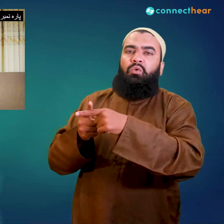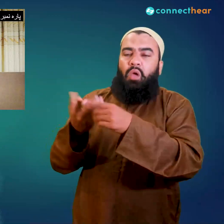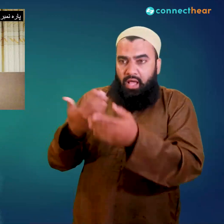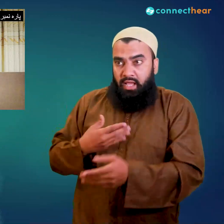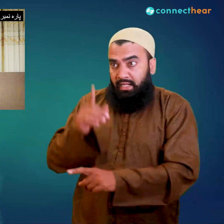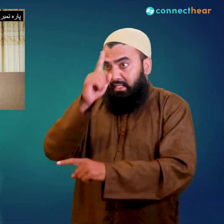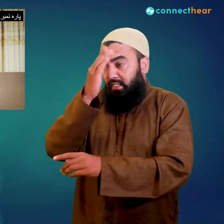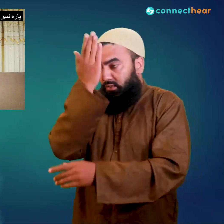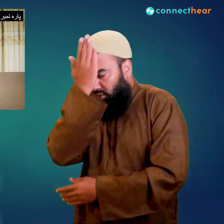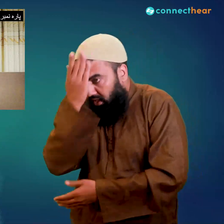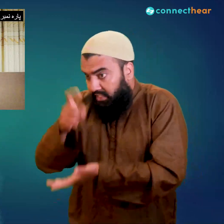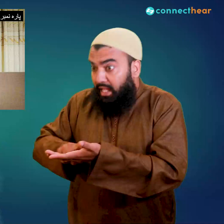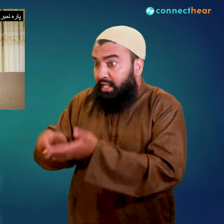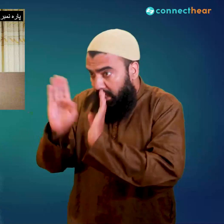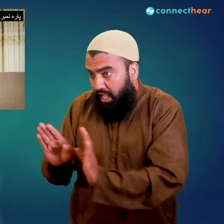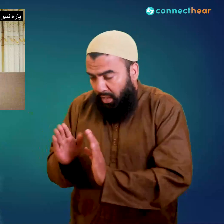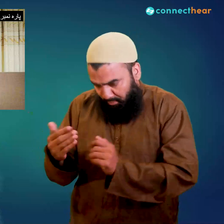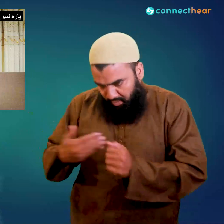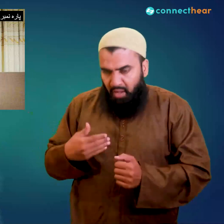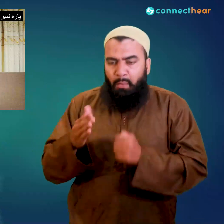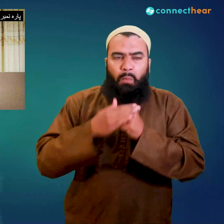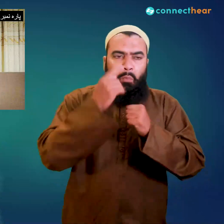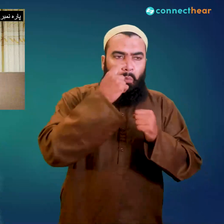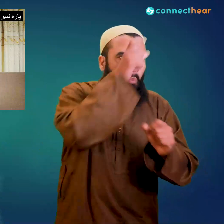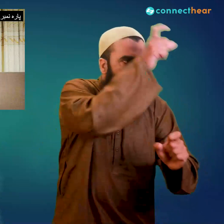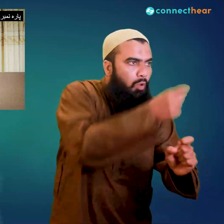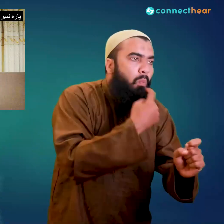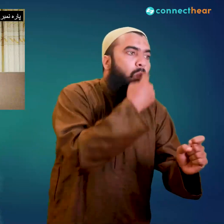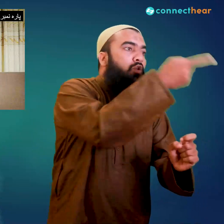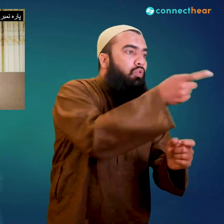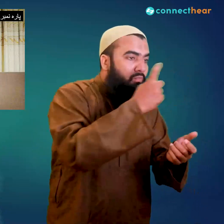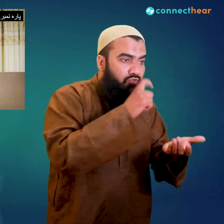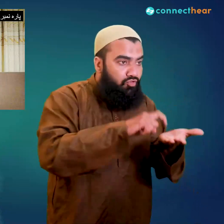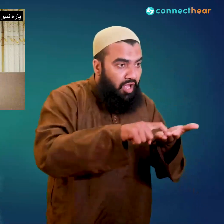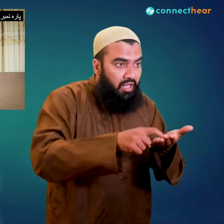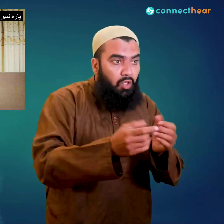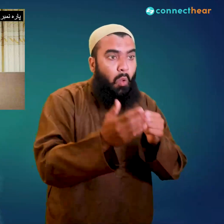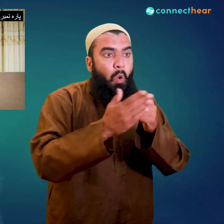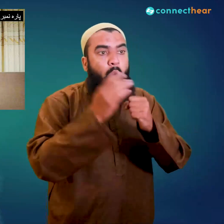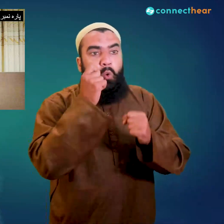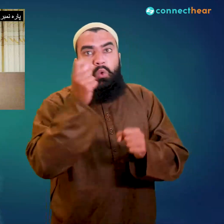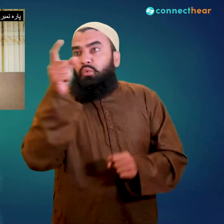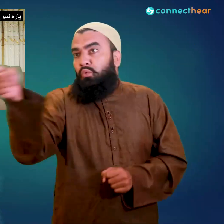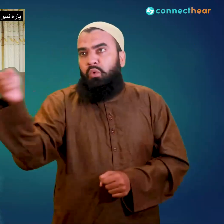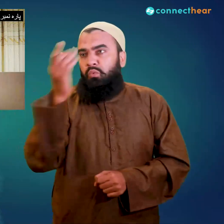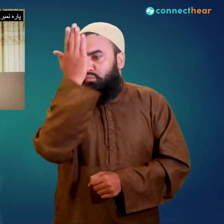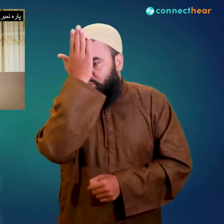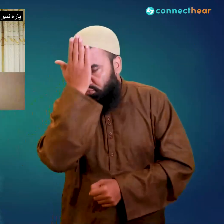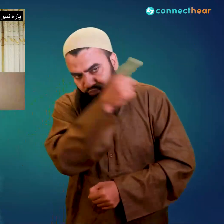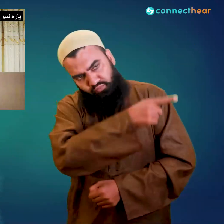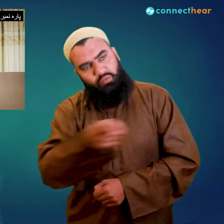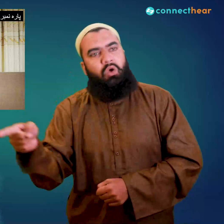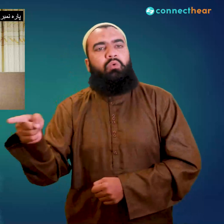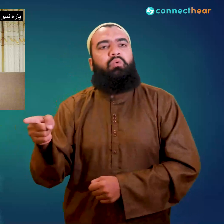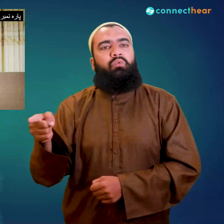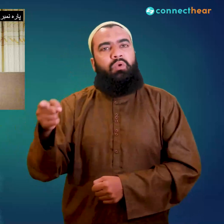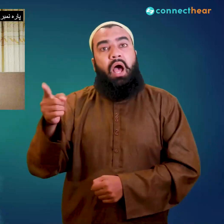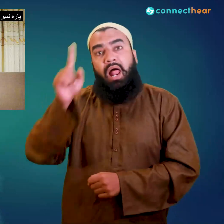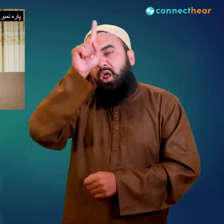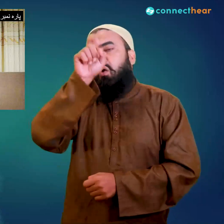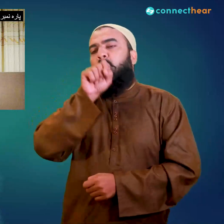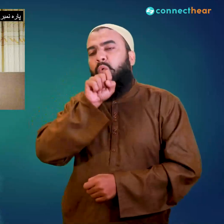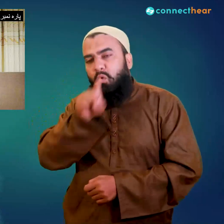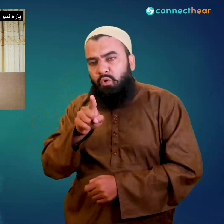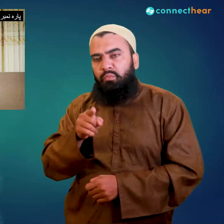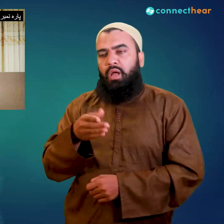میں بیوی سے کہتا کہ وہ شوہر کو سجدہ کرے، لیکن چونکہ سجدہ ممنوع ہے اس لیے وہ سجدہ بھی منع ہے۔